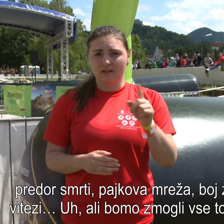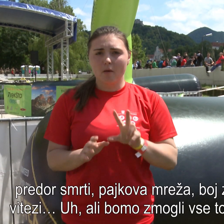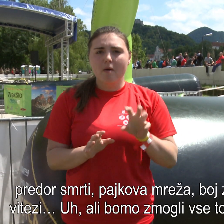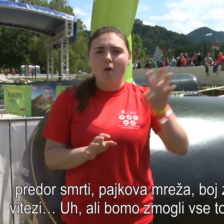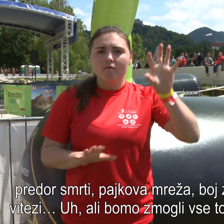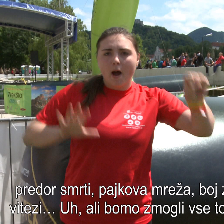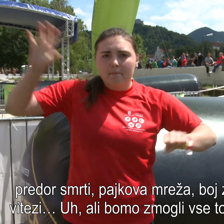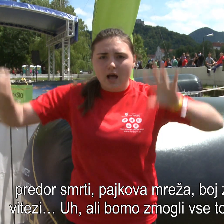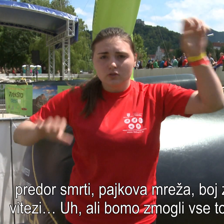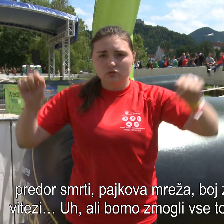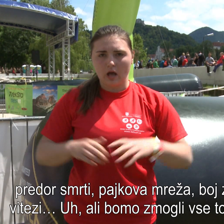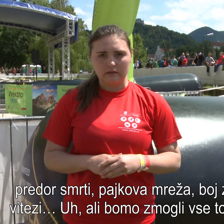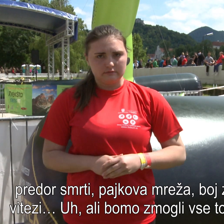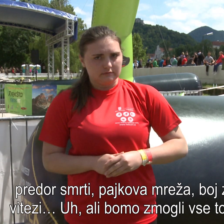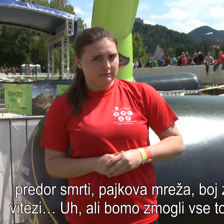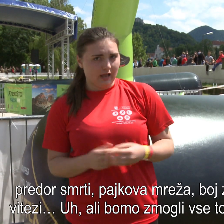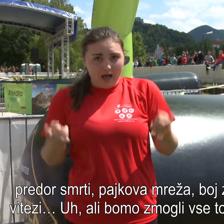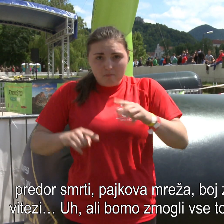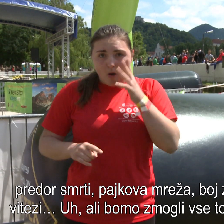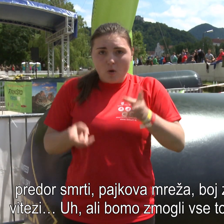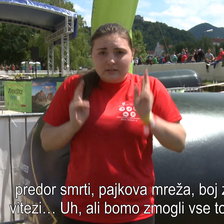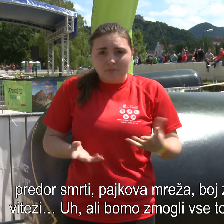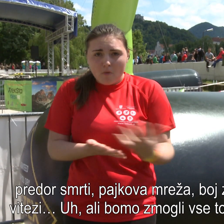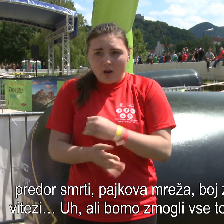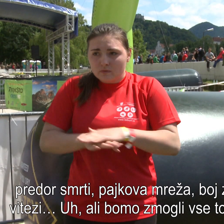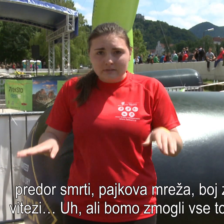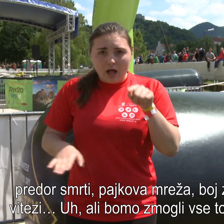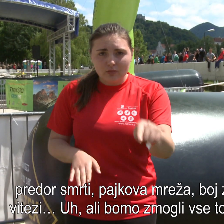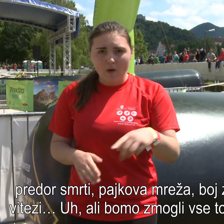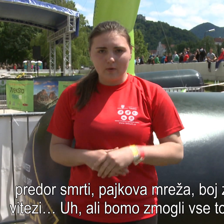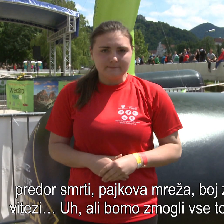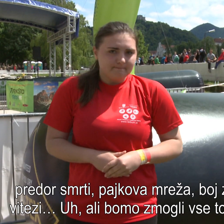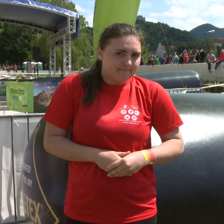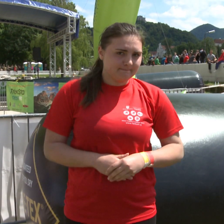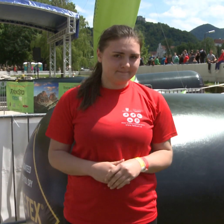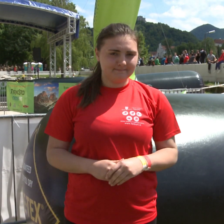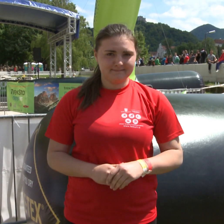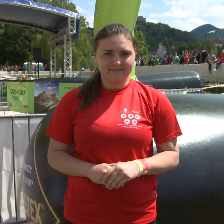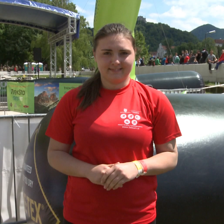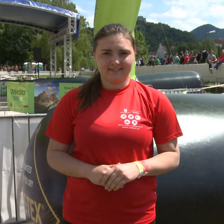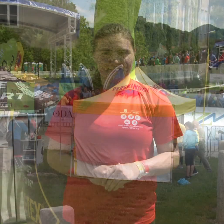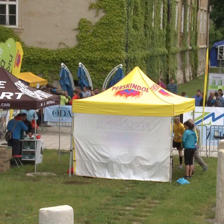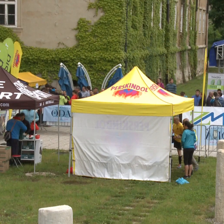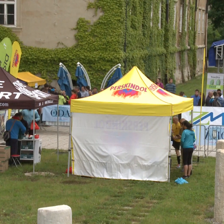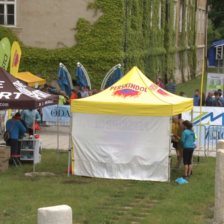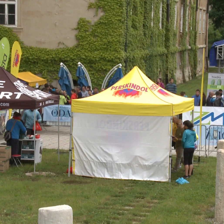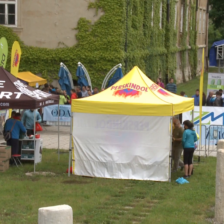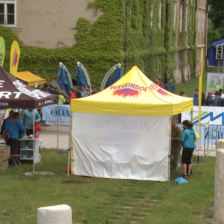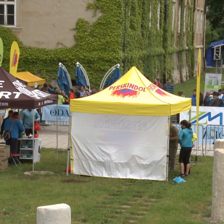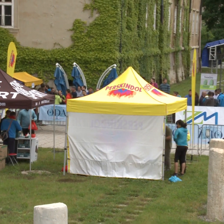strani Fairburn.si. To je v bistvu stran, ki pa sedaj združuje ostale.